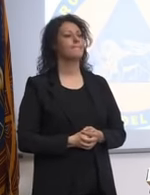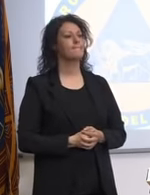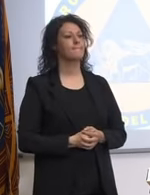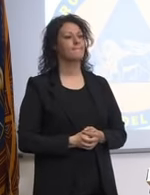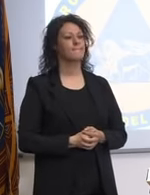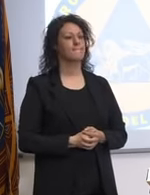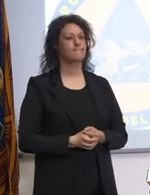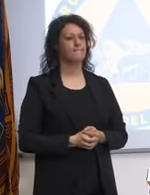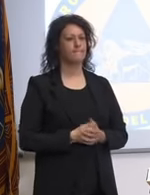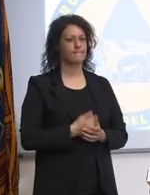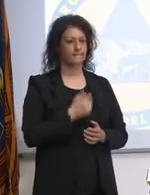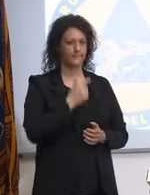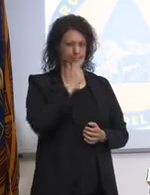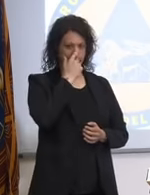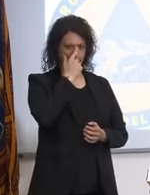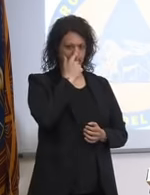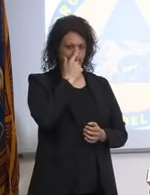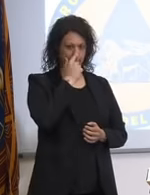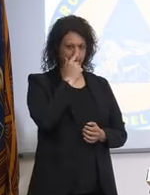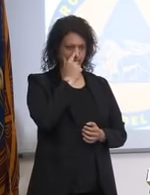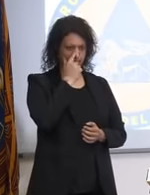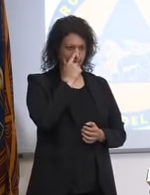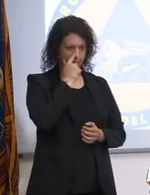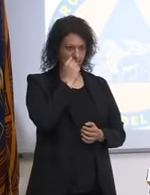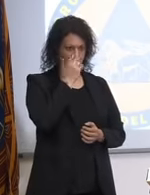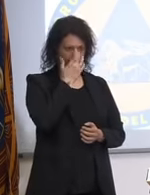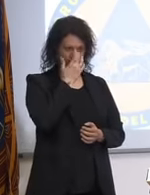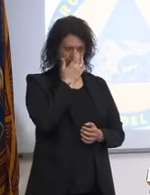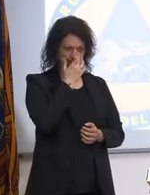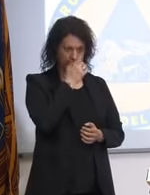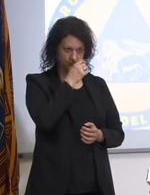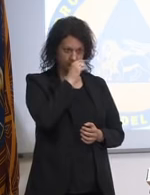Alda Manzan, poi Malabasi si prepara.